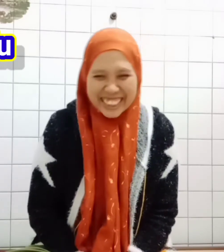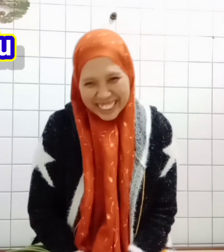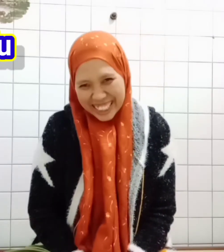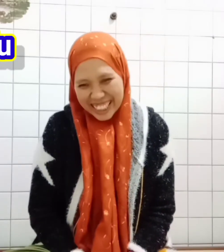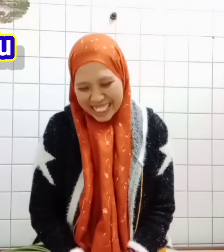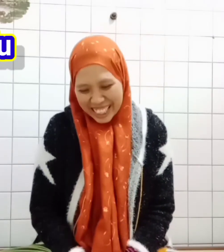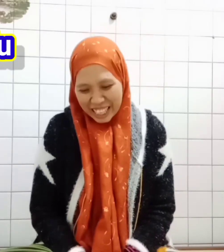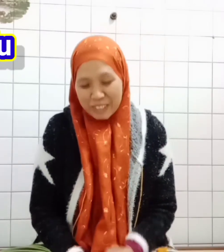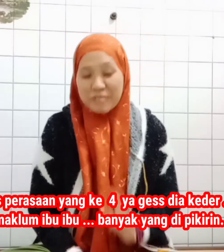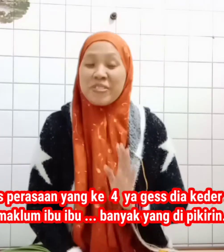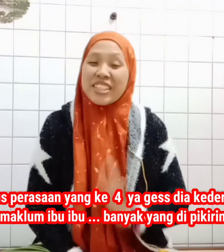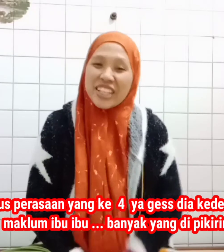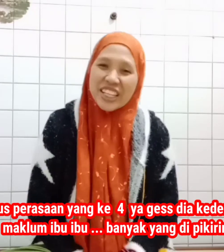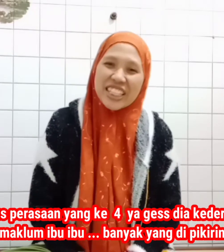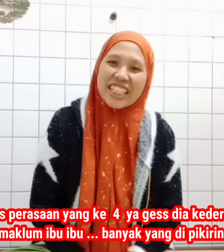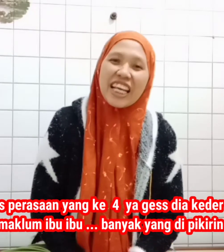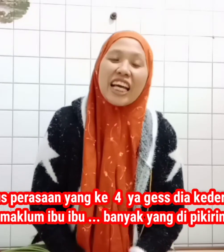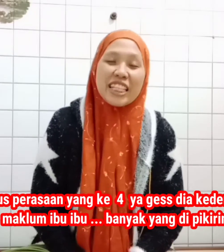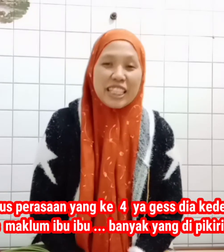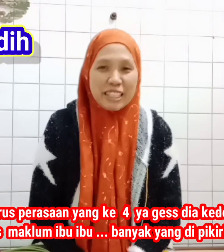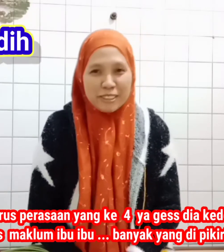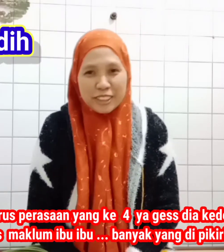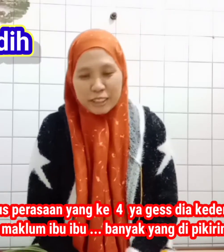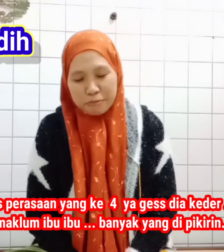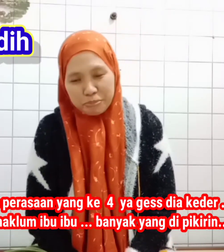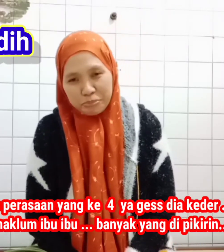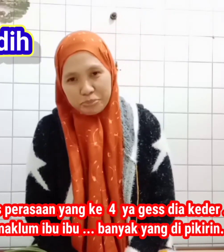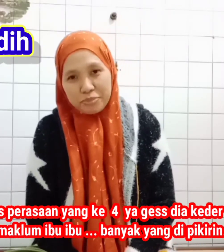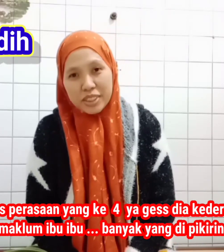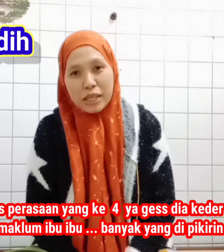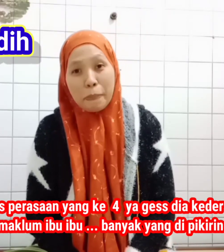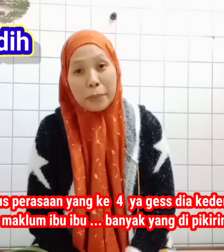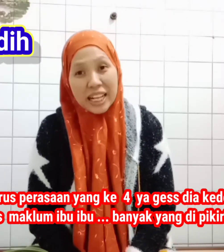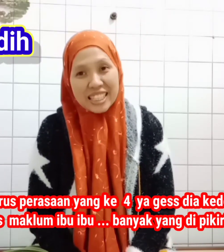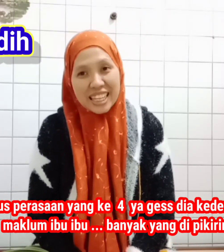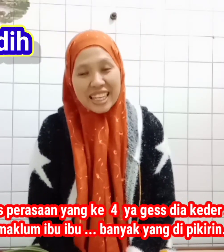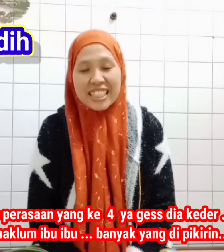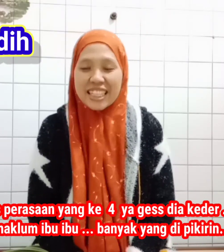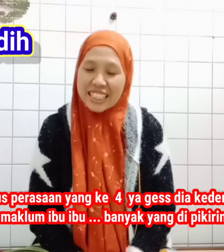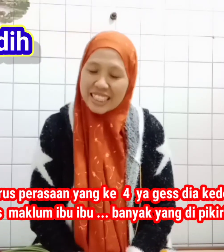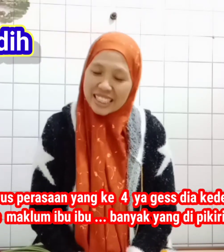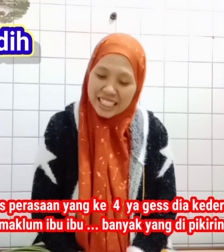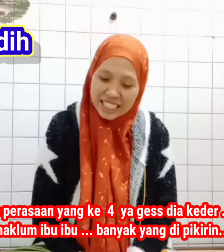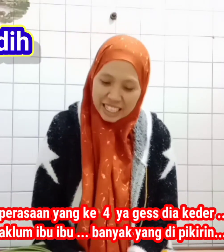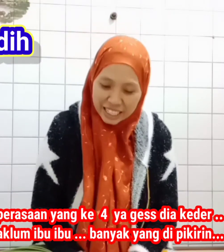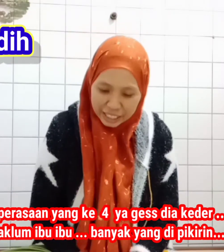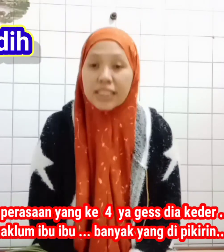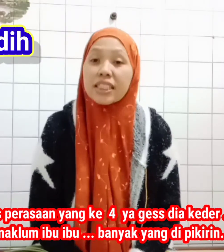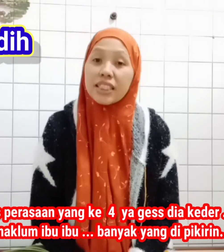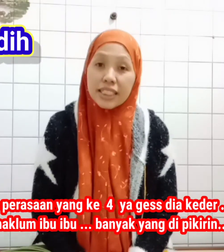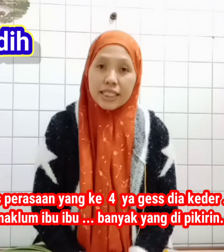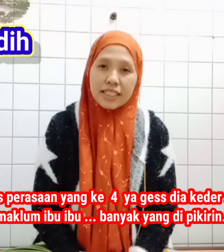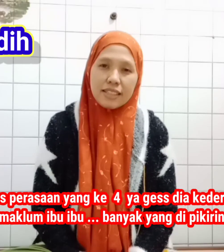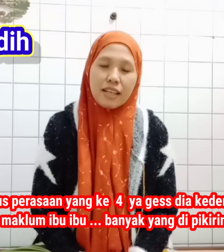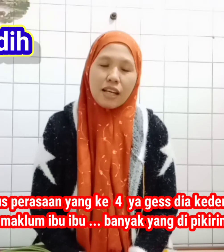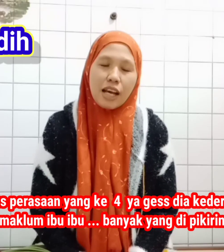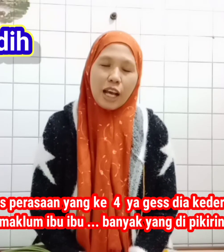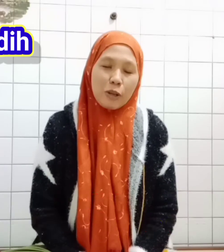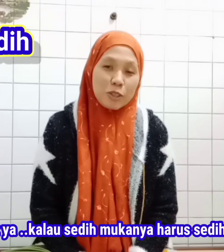gitu. Ingat ya. Oke, terus perasaan yang ketiga, sedih. Kalau